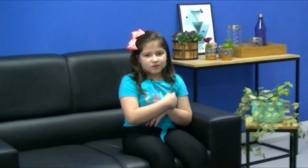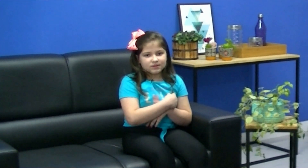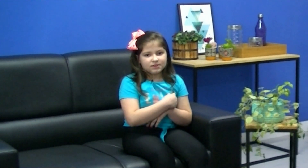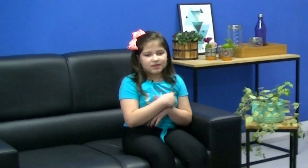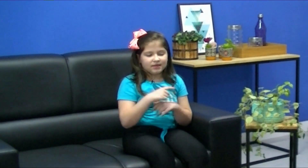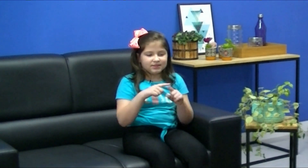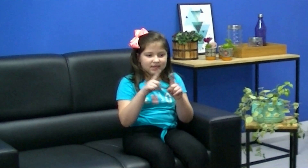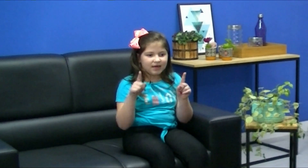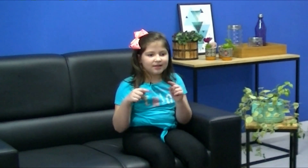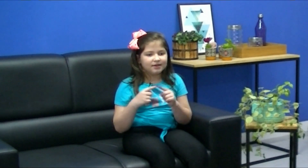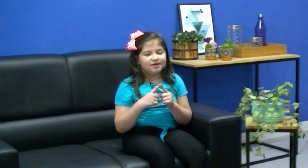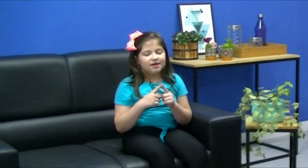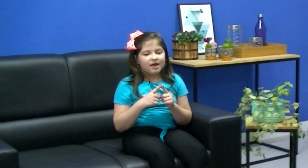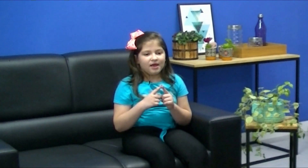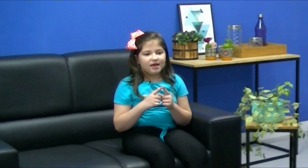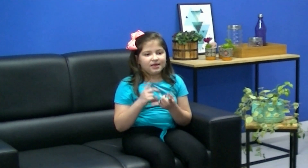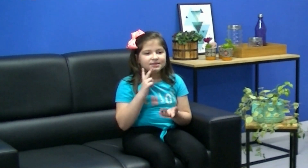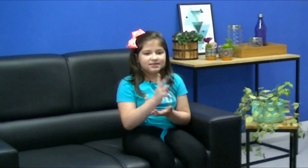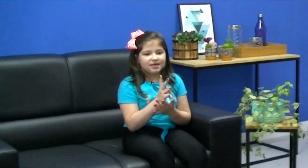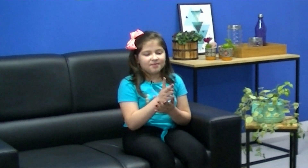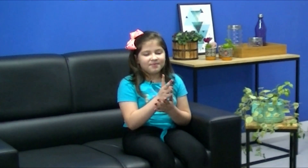nós, na sala,